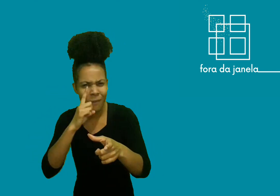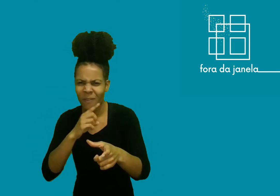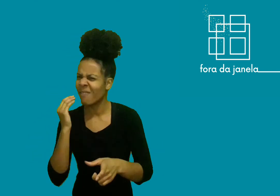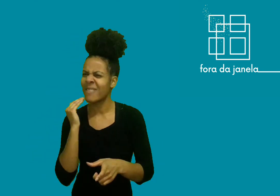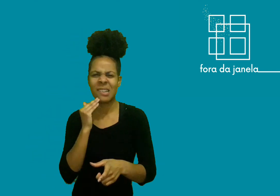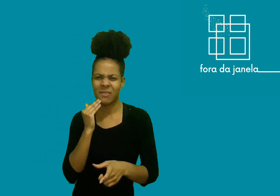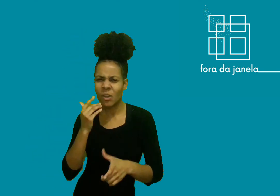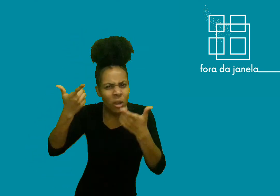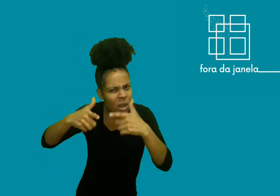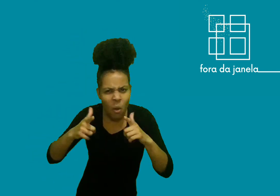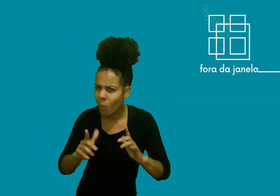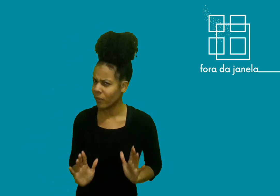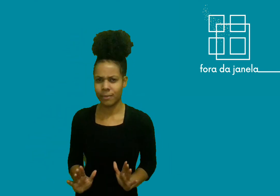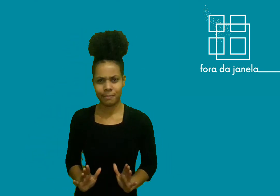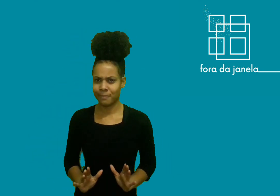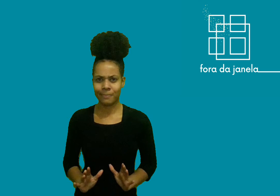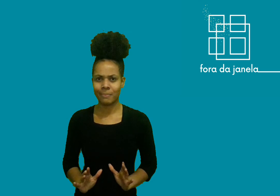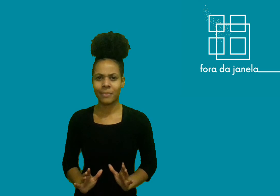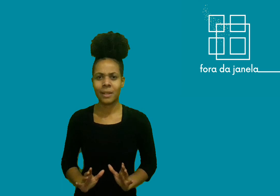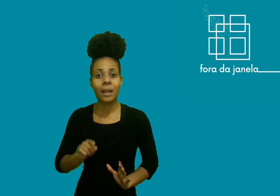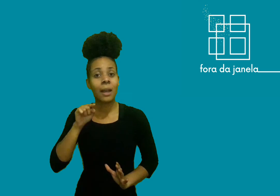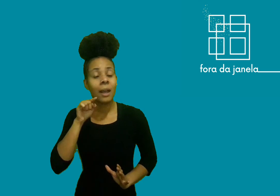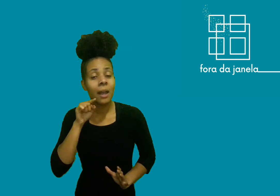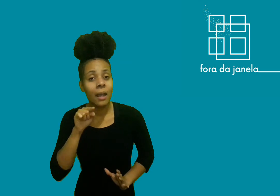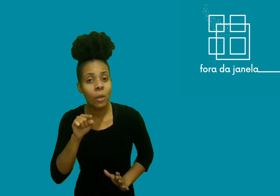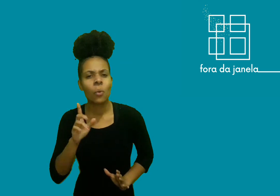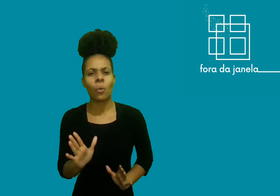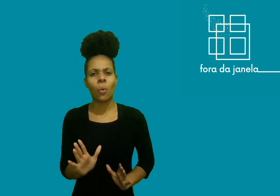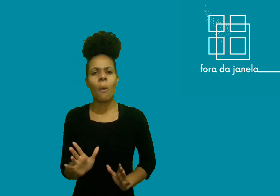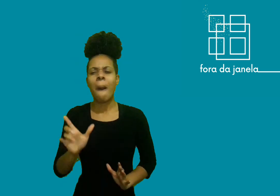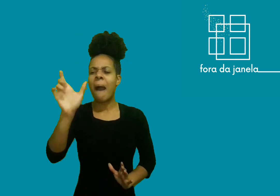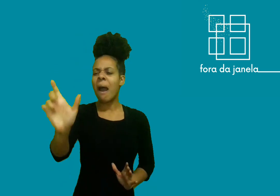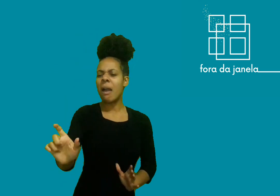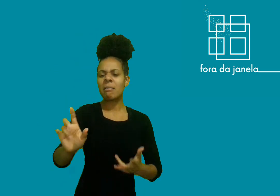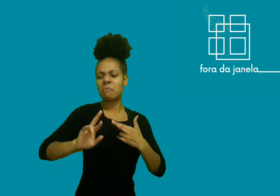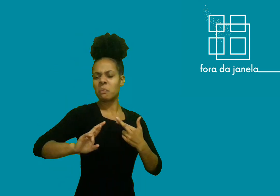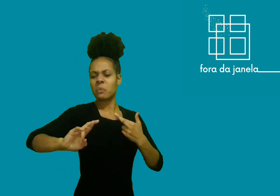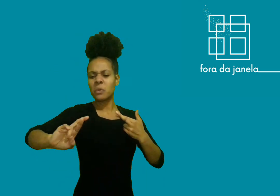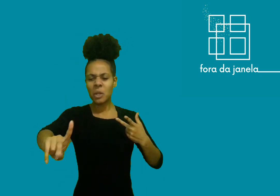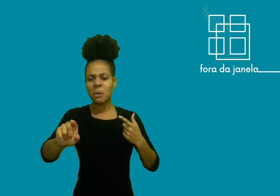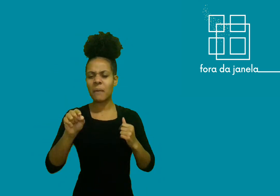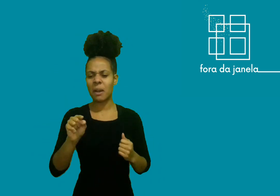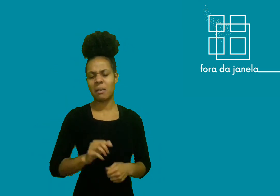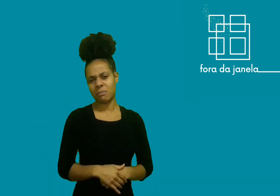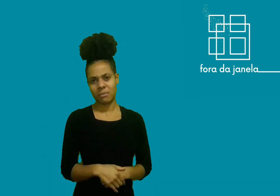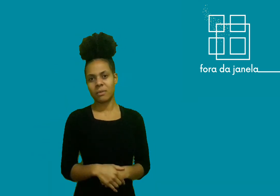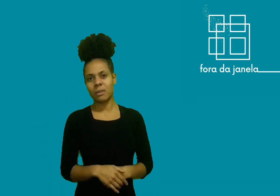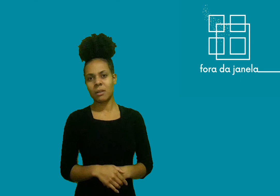é exatamente aquilo que eu esperava, não atende aqueles critérios que eu esperava, né? Então eu chamo ele de deficiente,